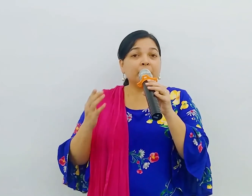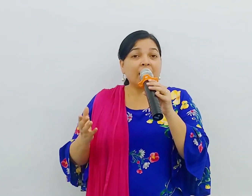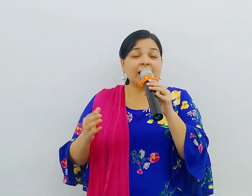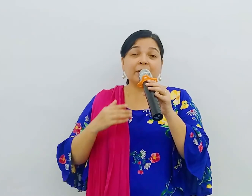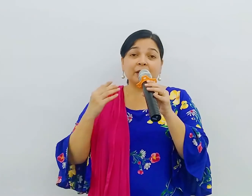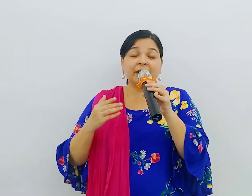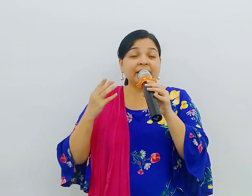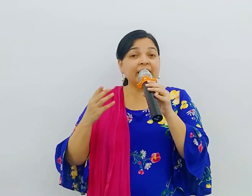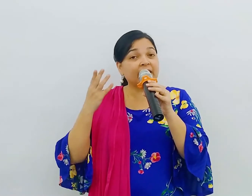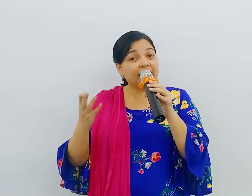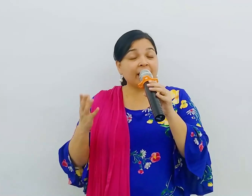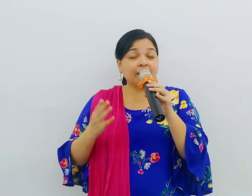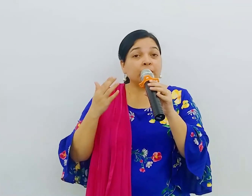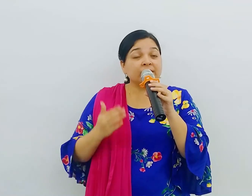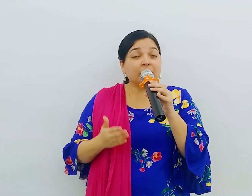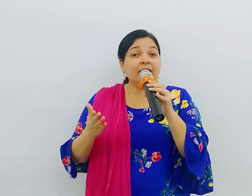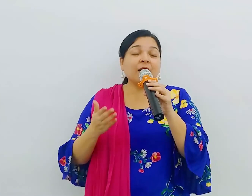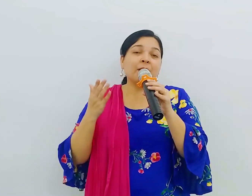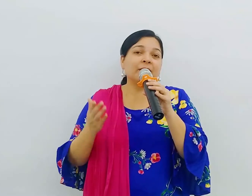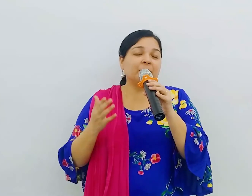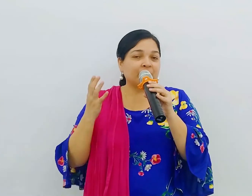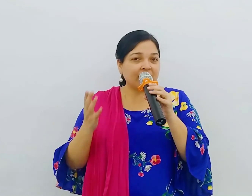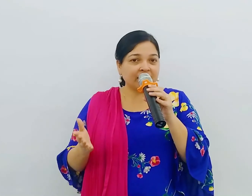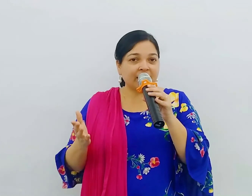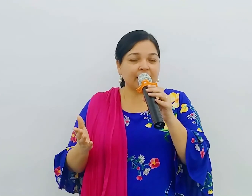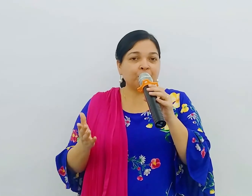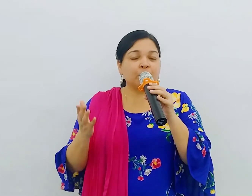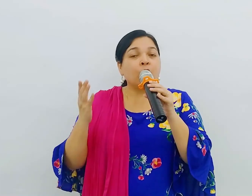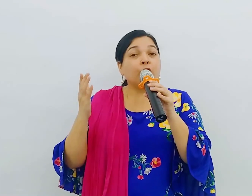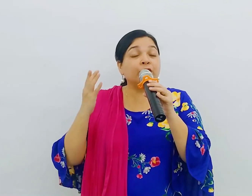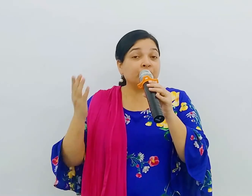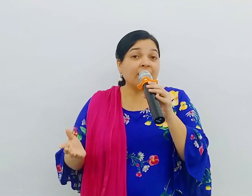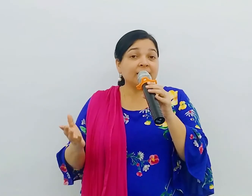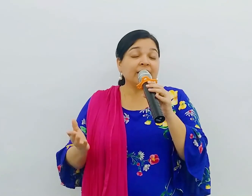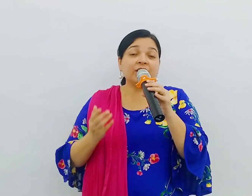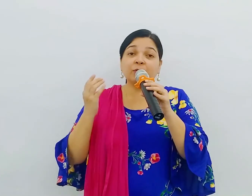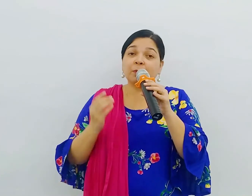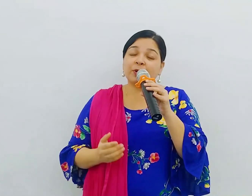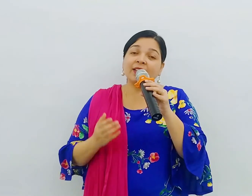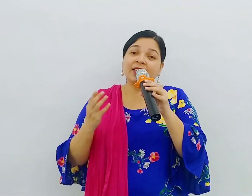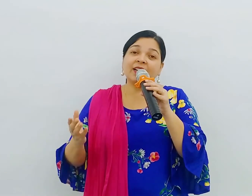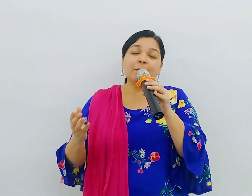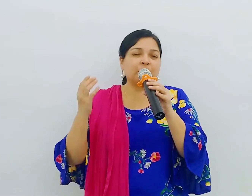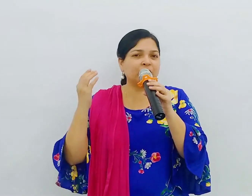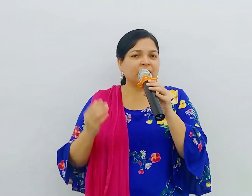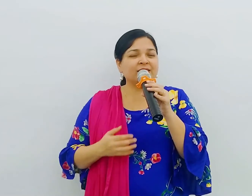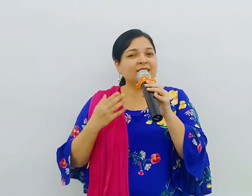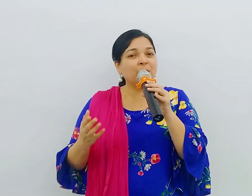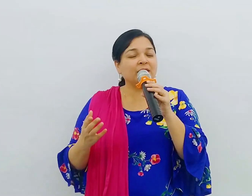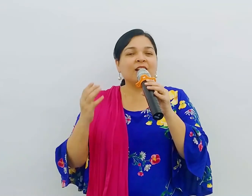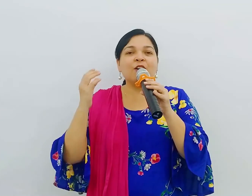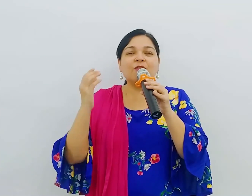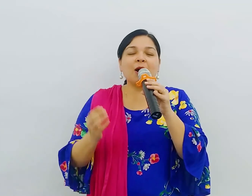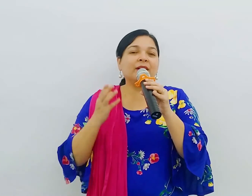অসুস্থ হয় আর যদি শরীর ঠিক না থাকে, এই সময় আমি তোমাদের জন্য প্রার্থনা করব। আর বিশ্বাস করো যখন আমি প্রার্থনা করছি ঈশ্বরের